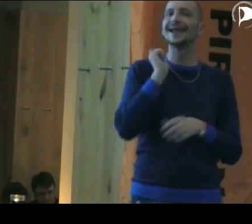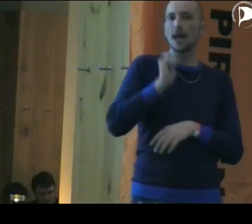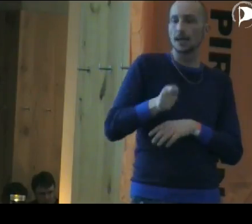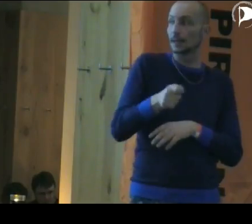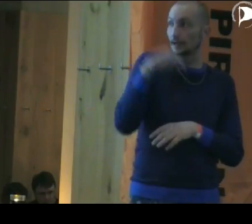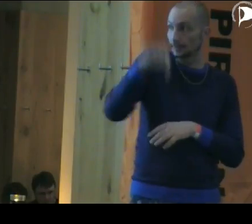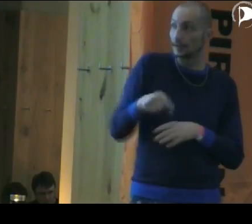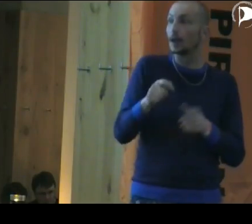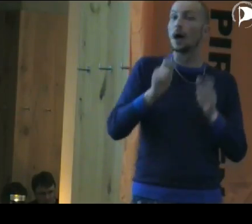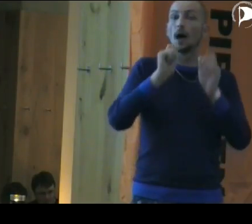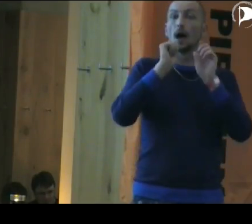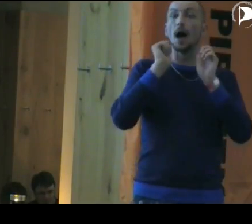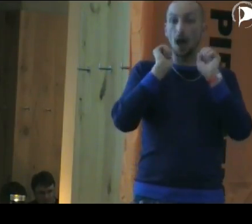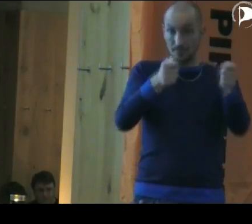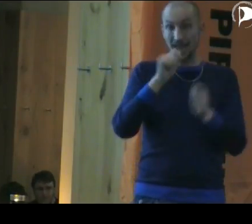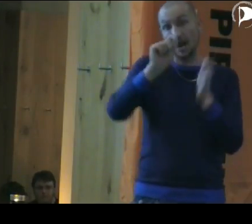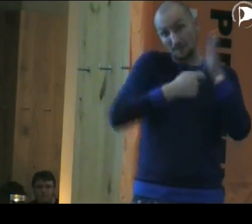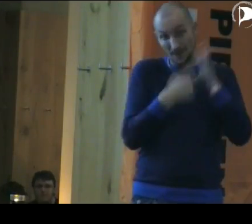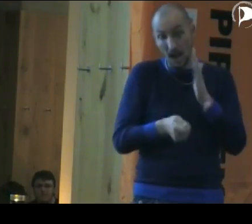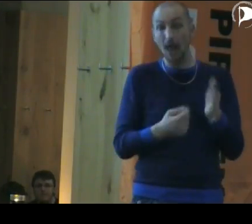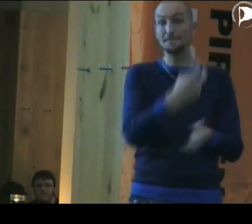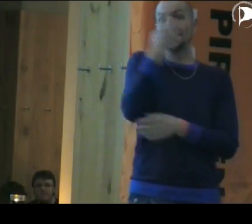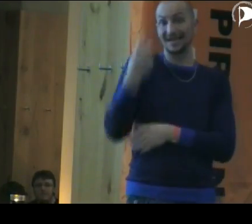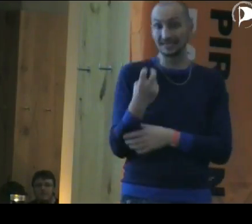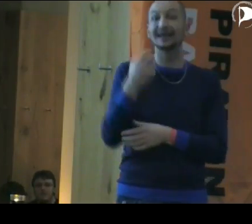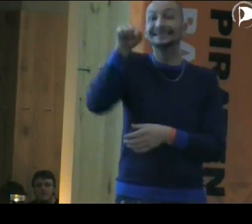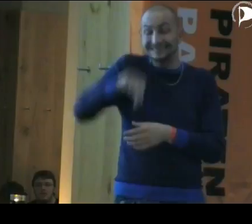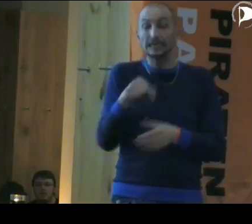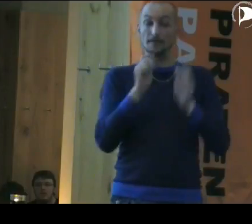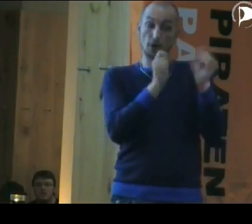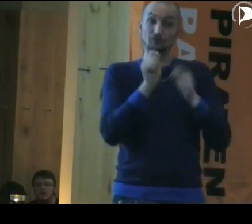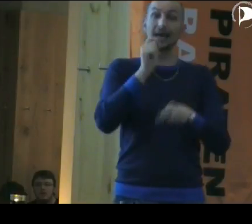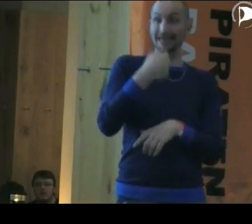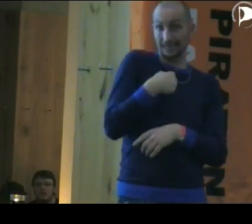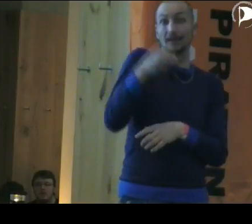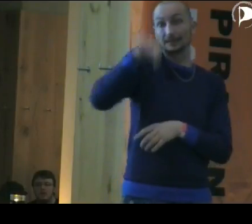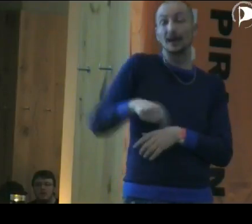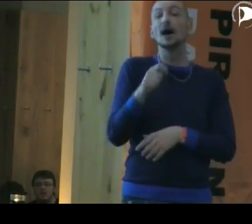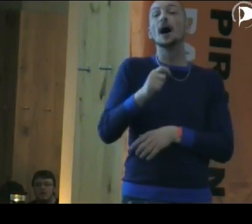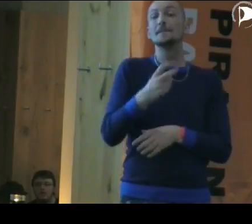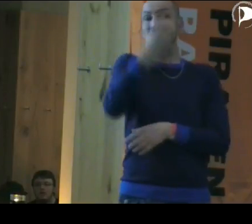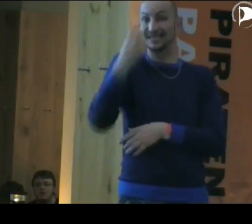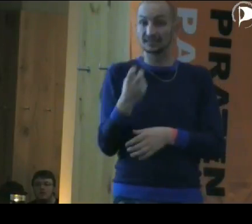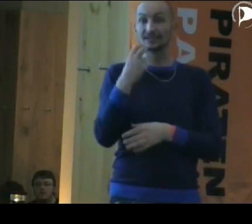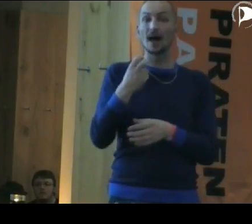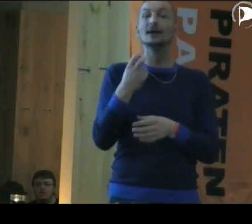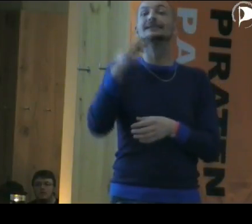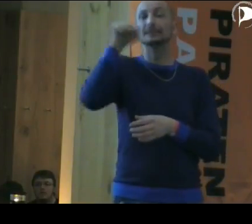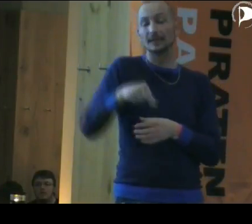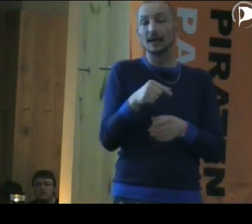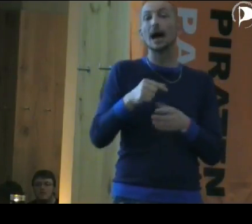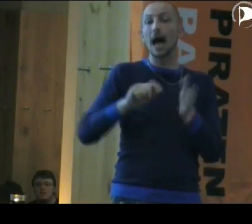formal der mine gesagt mein vorschlag wäre es diese beiden sind sagt als letztes zu wählen wenn das die zeit nicht